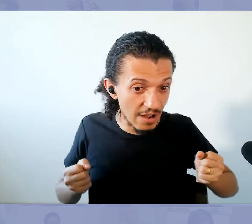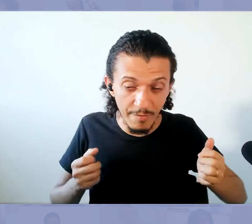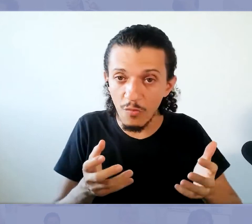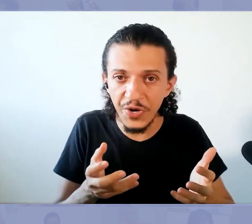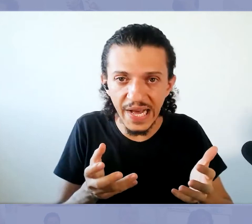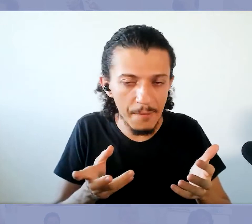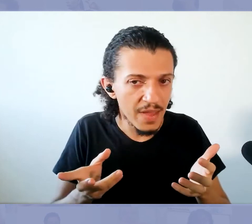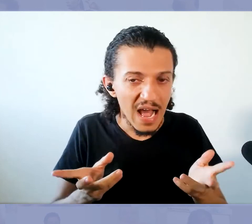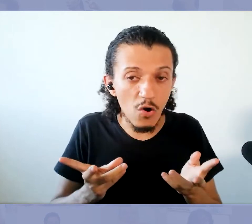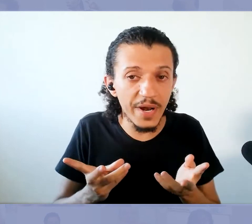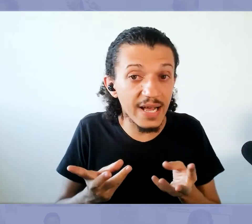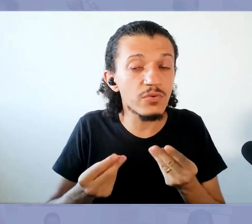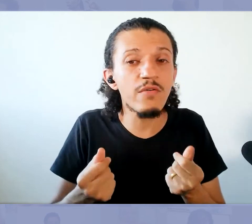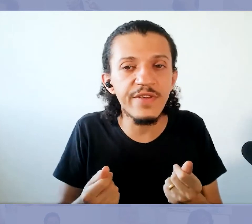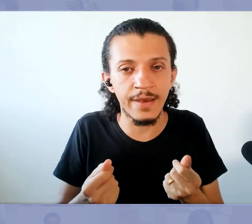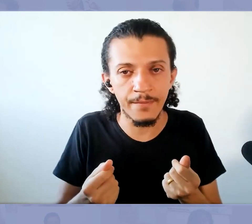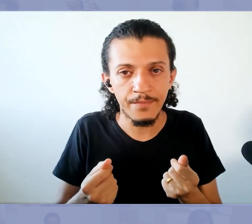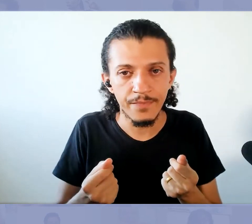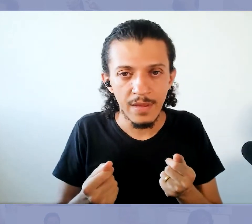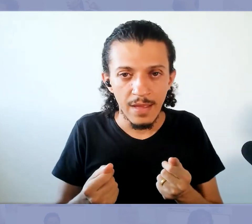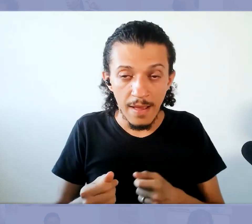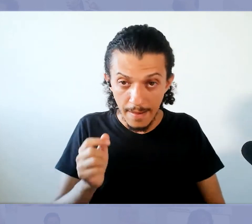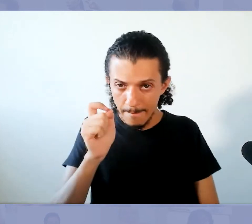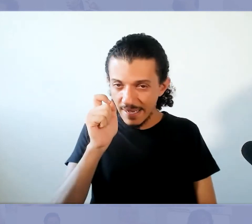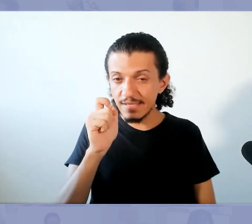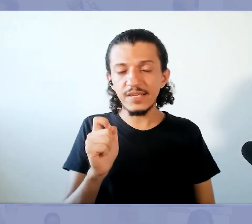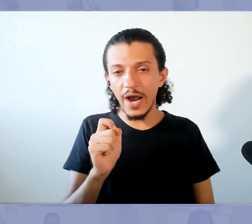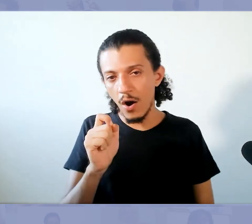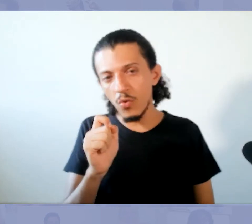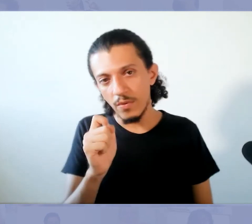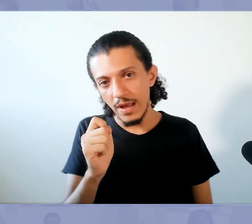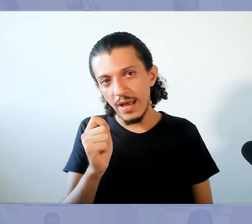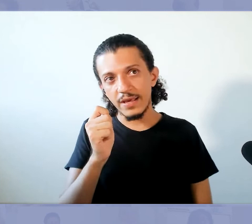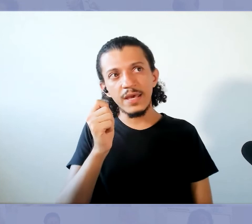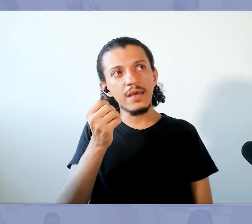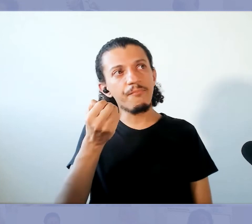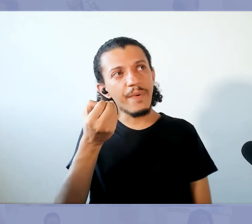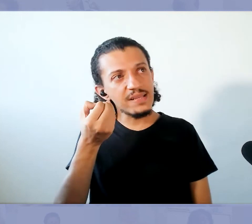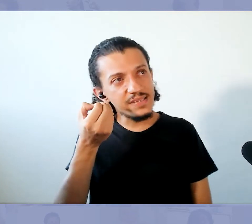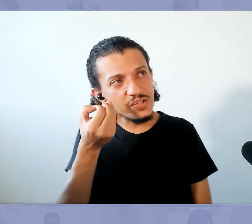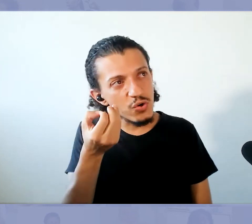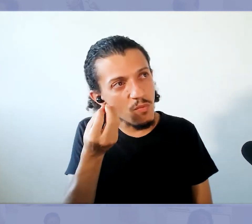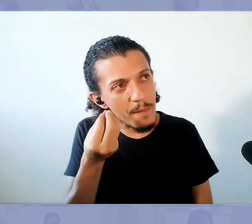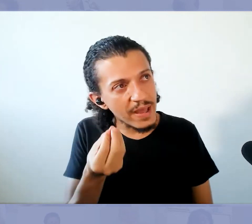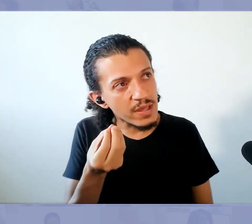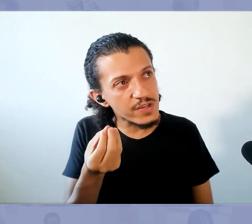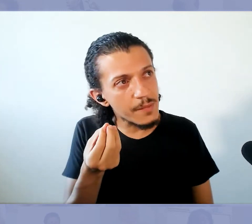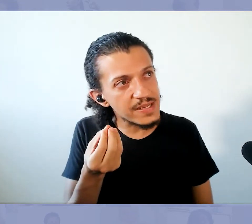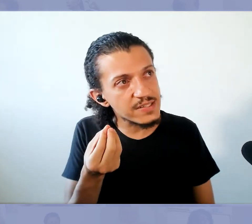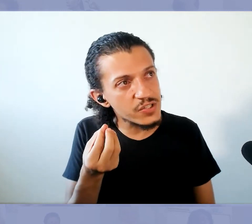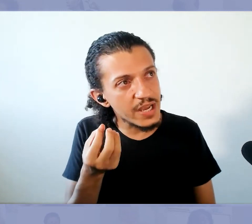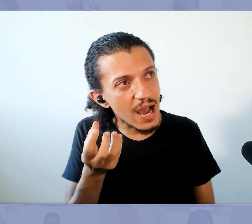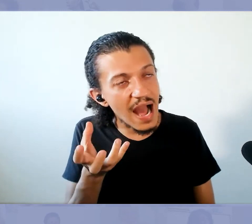eu precisava me comunicar, a comunicação não vinha. Mas existe algo que existe um momento em que